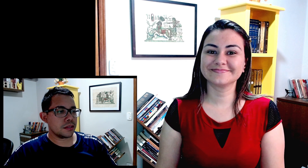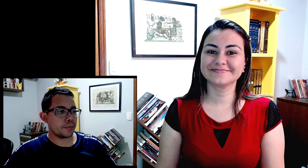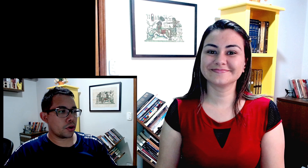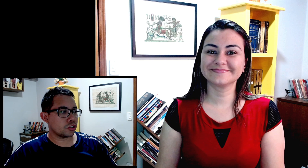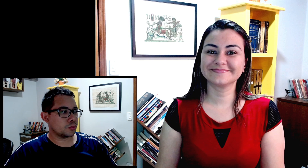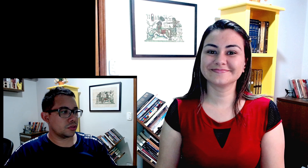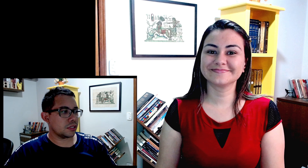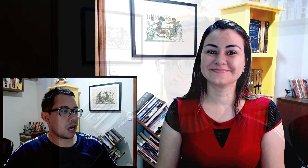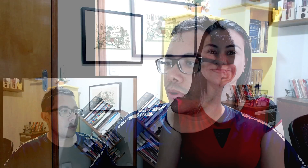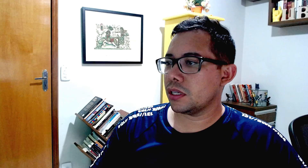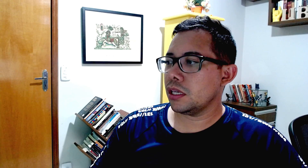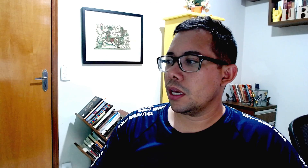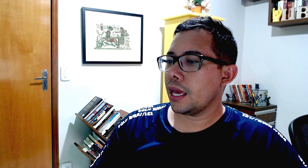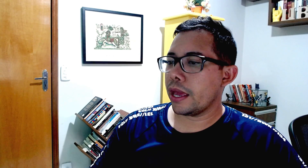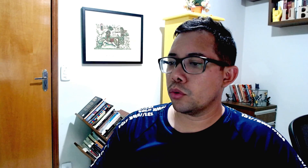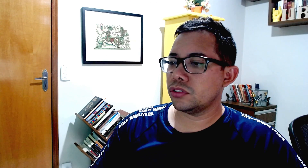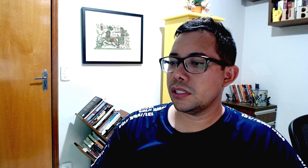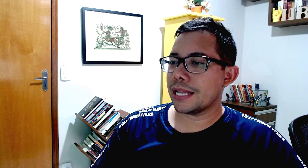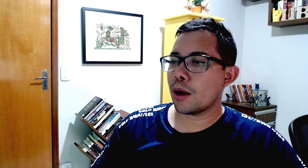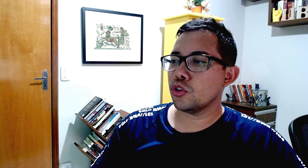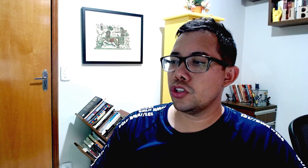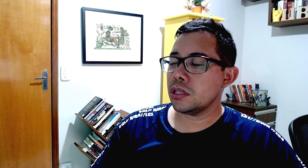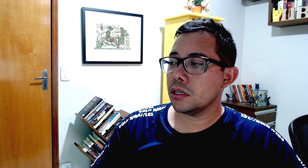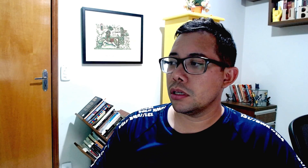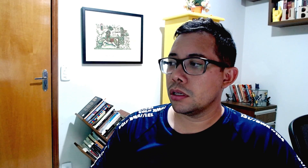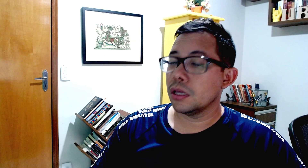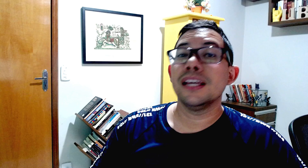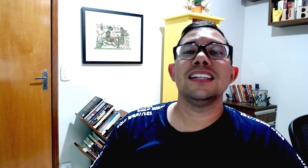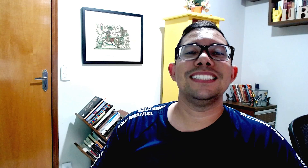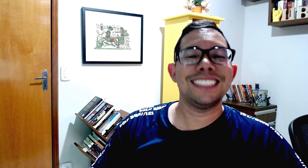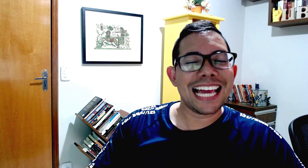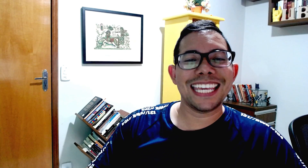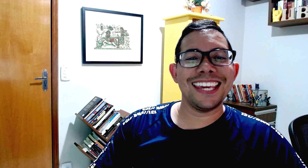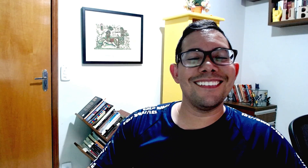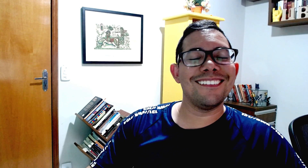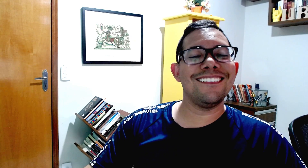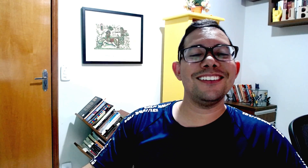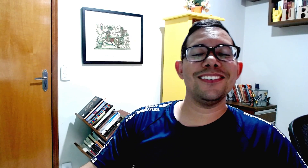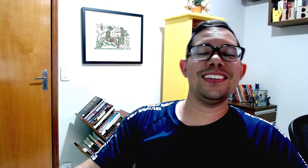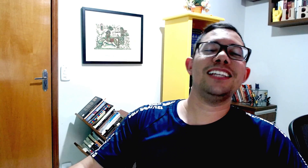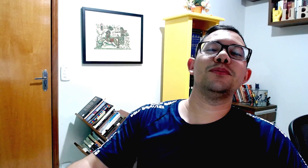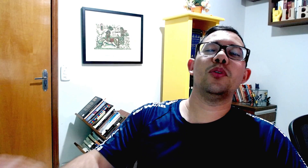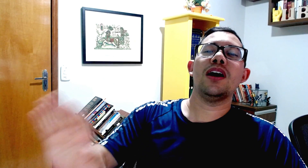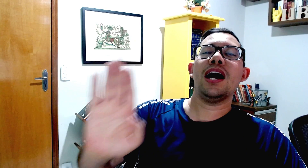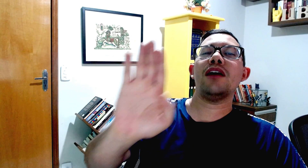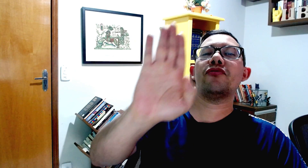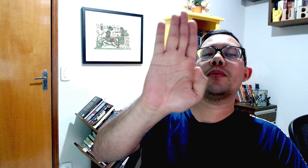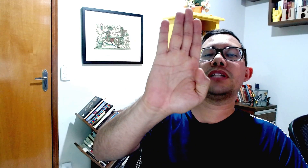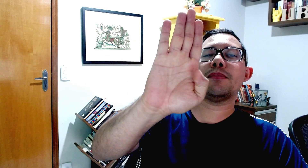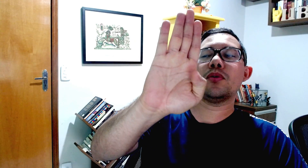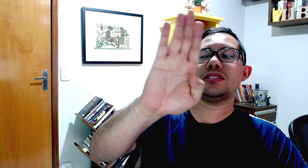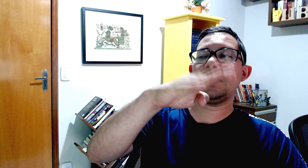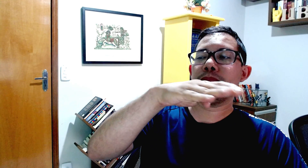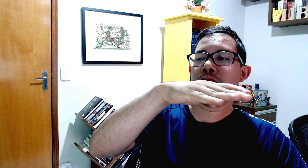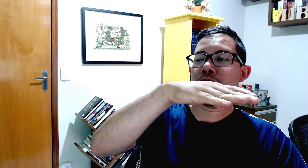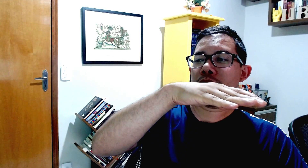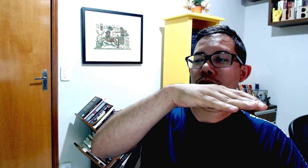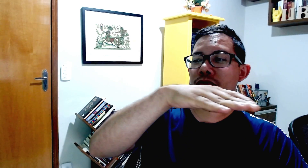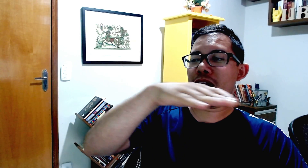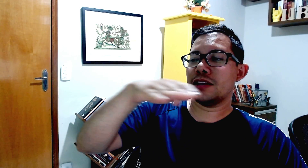Esse próximo sinal aqui é o sinal de Zaqueu. Isso mesmo. A forma da mão assim faz